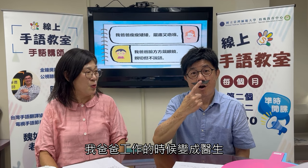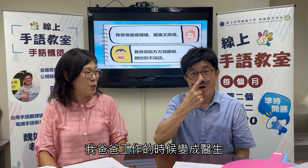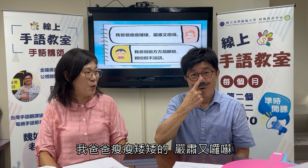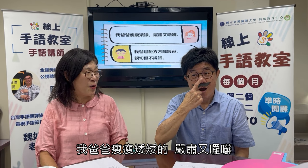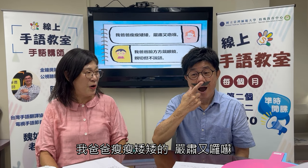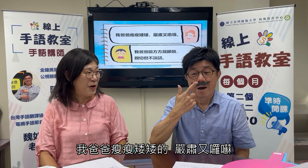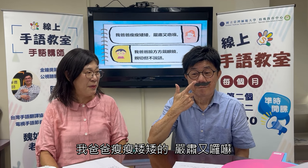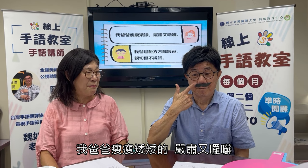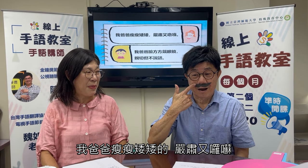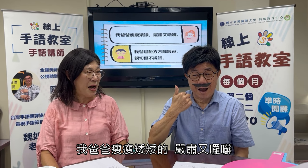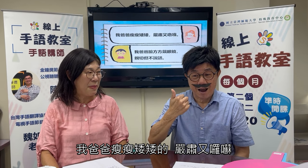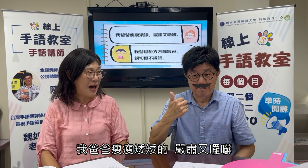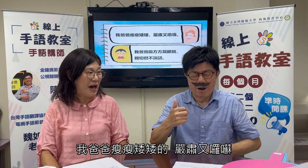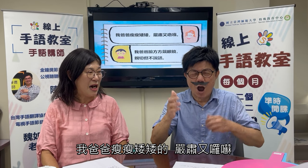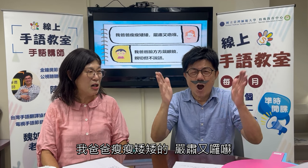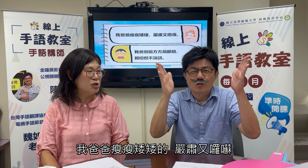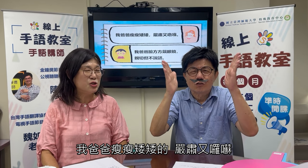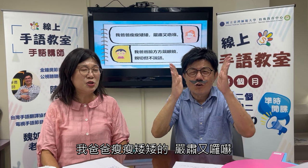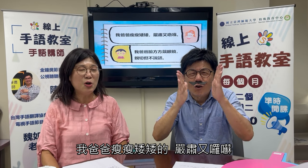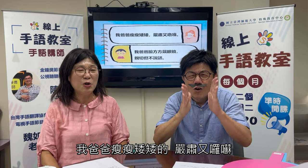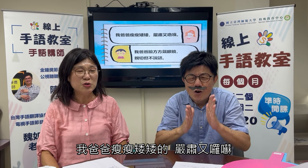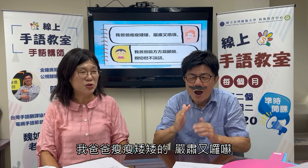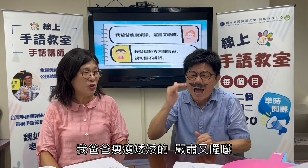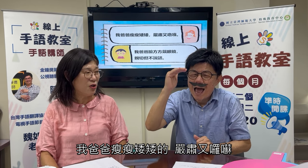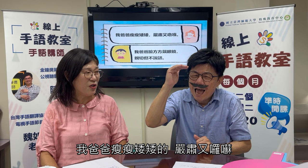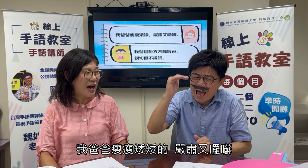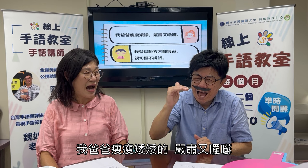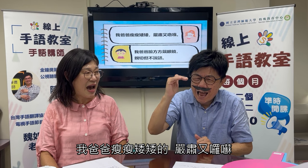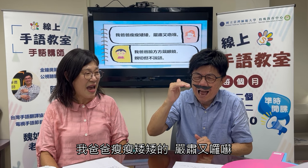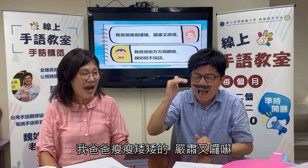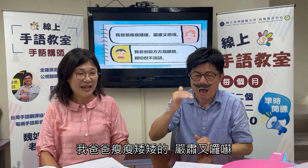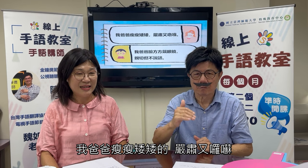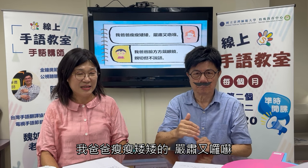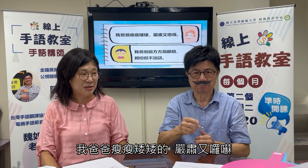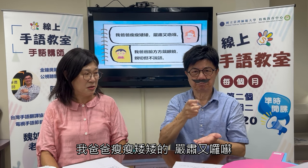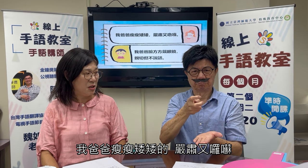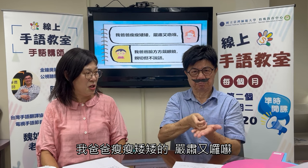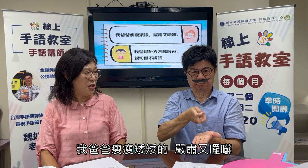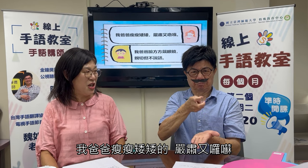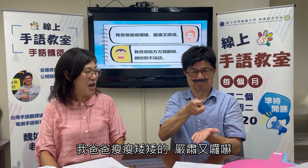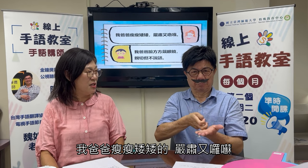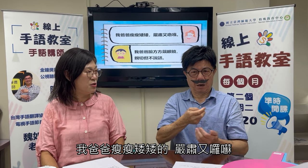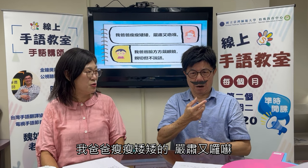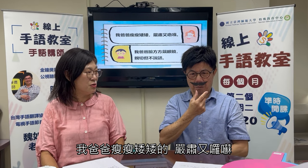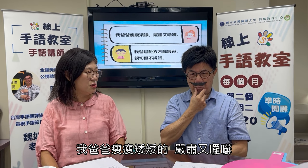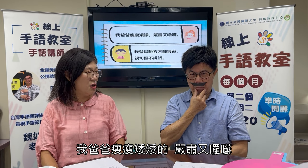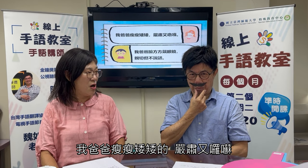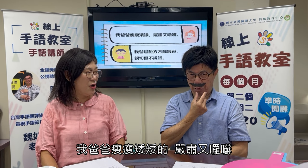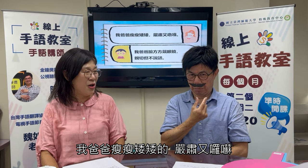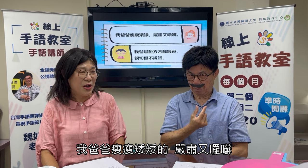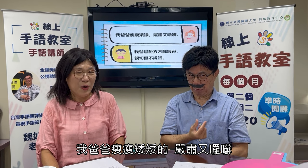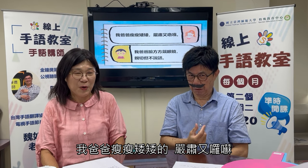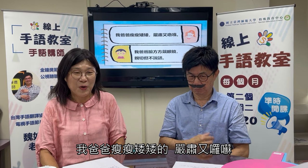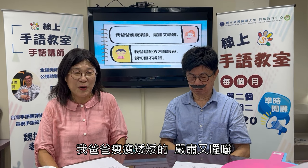我爸爸瘦瘦矮矮的，严肃又啰